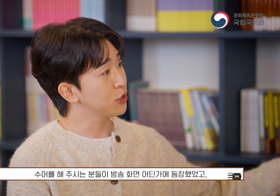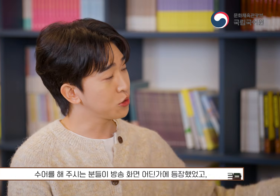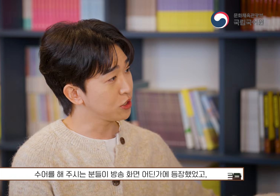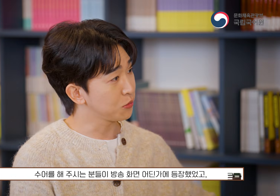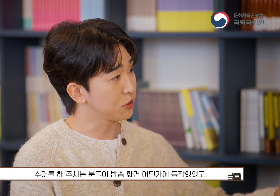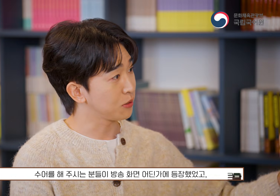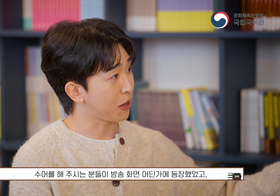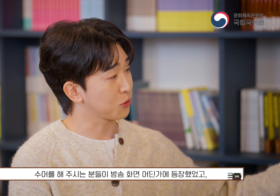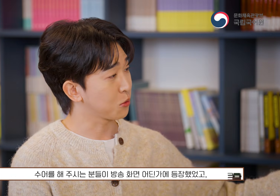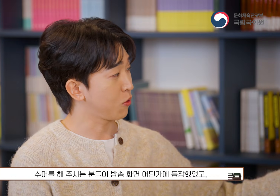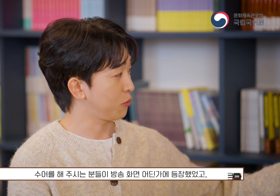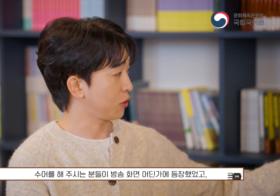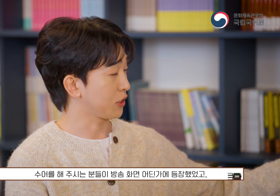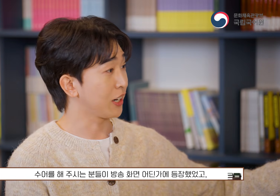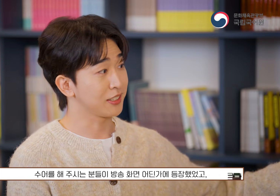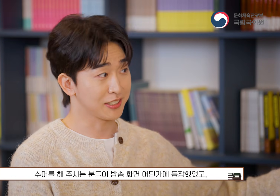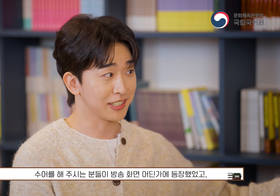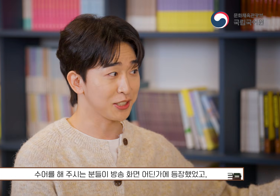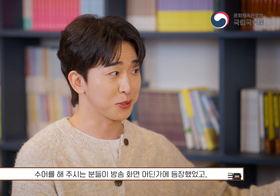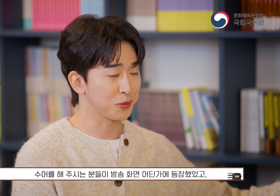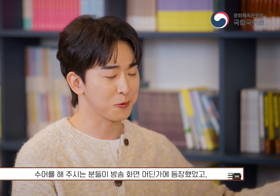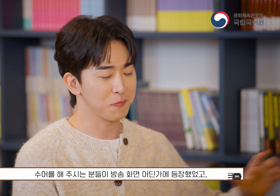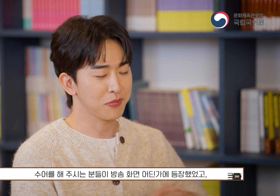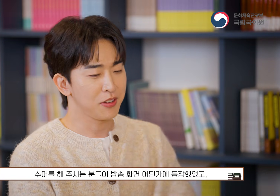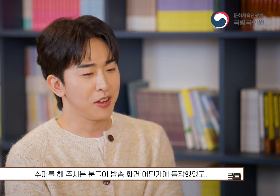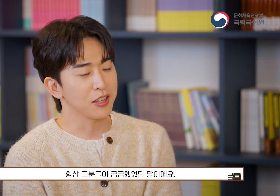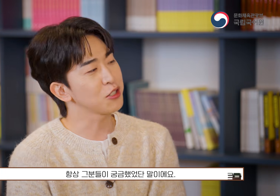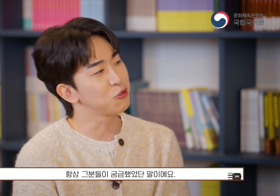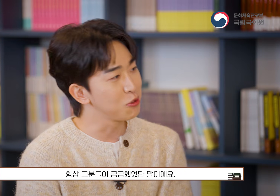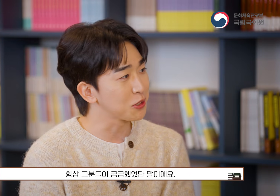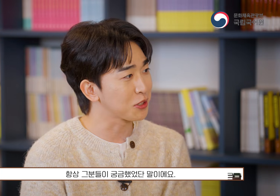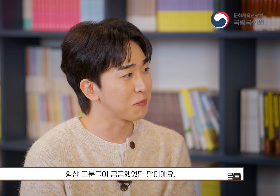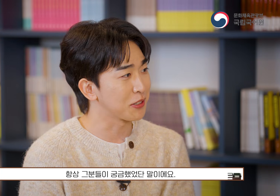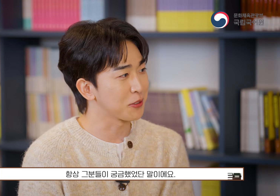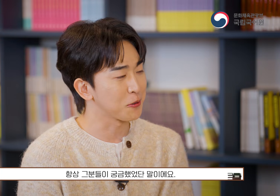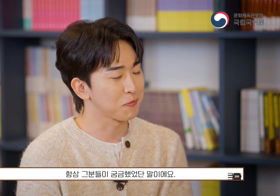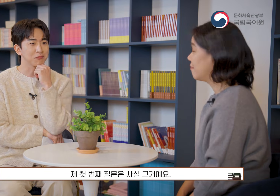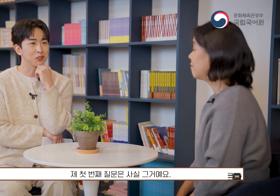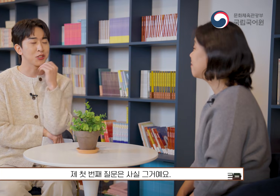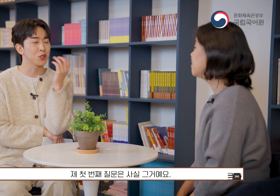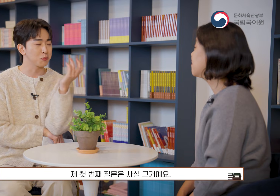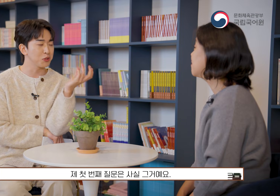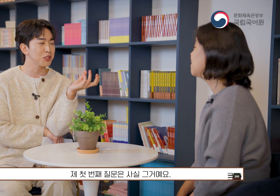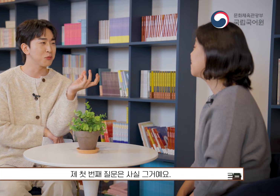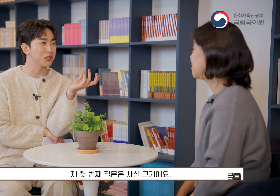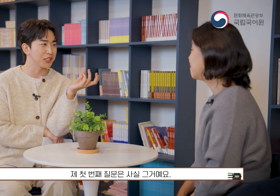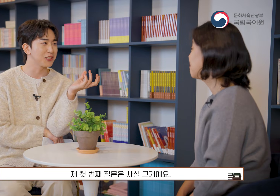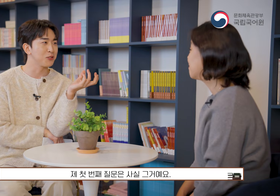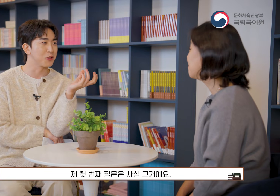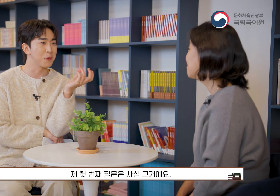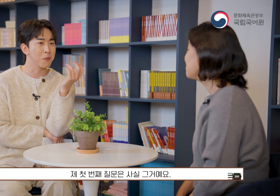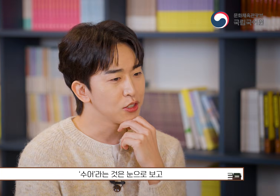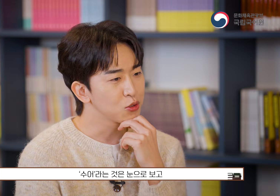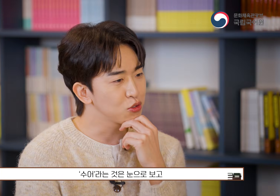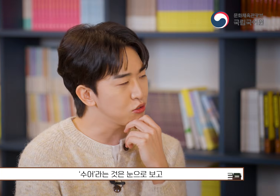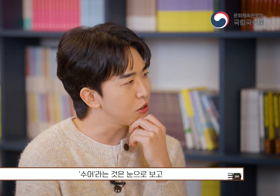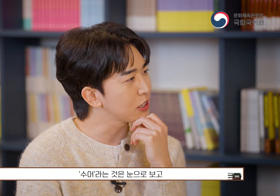해주시는 분들이 방송 화면 어딘가에 등장을 했었고 항상 궁금했었단 말이에요. 제 첫 번째 질문은 사실 그거예요. 수어라는